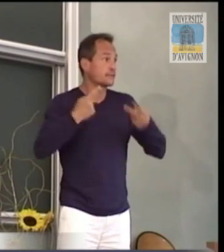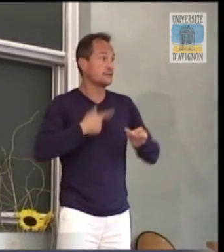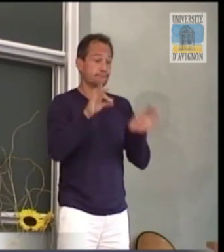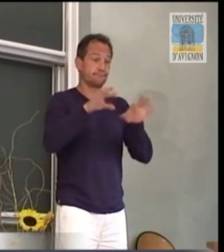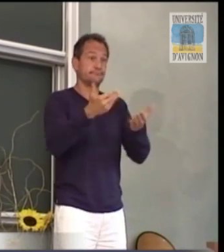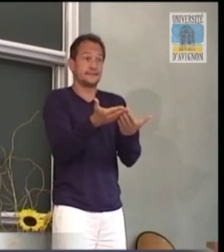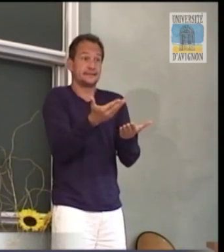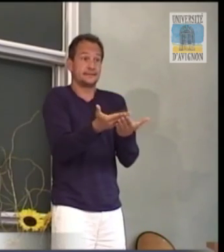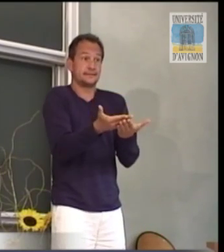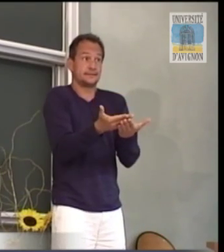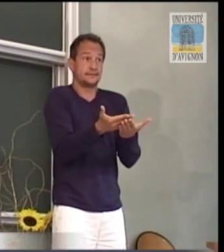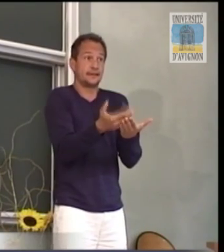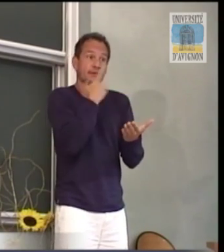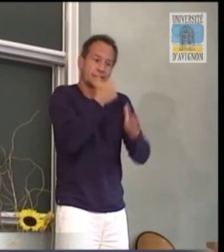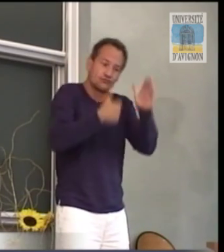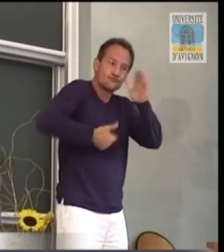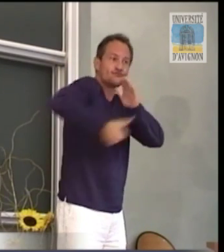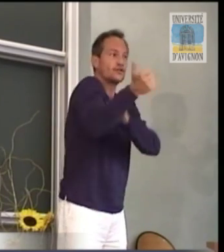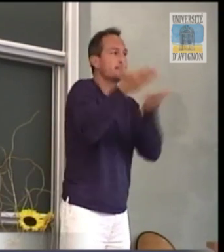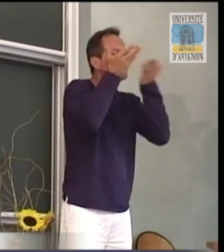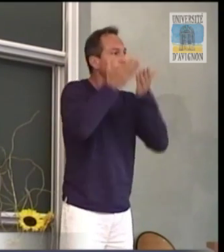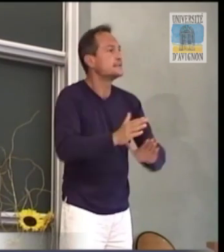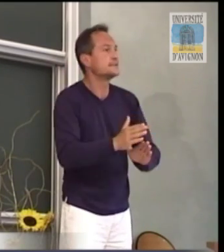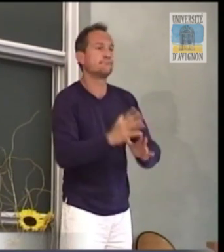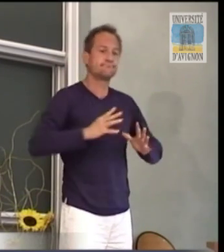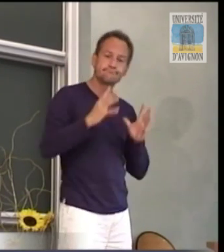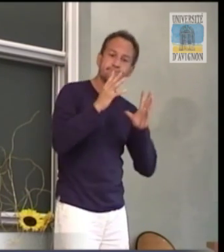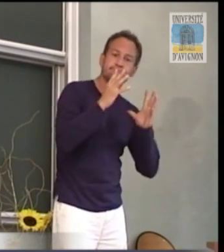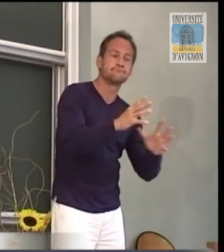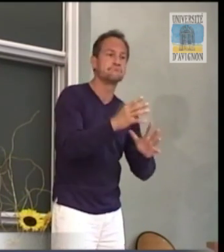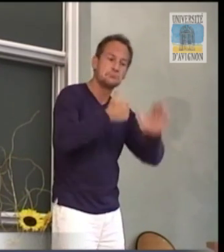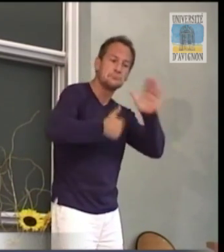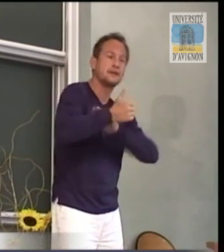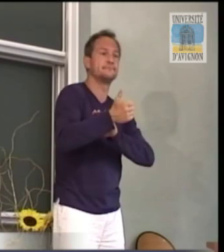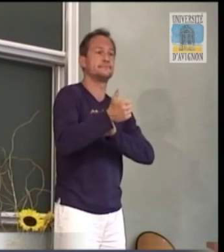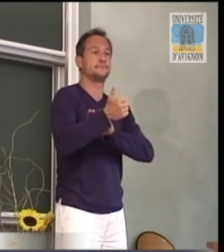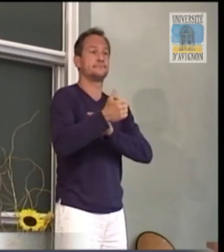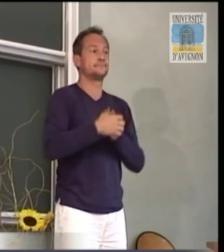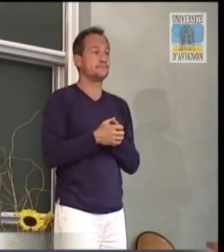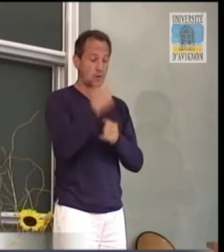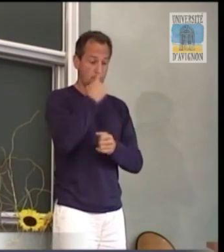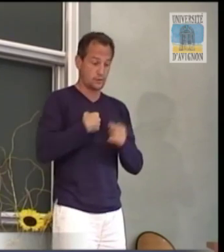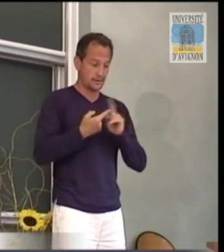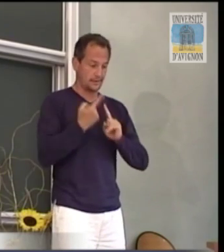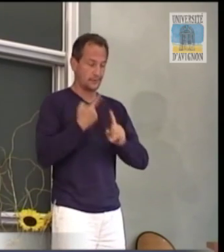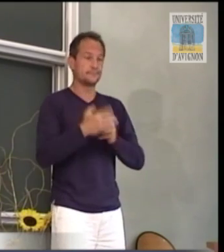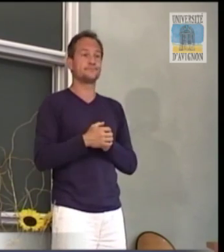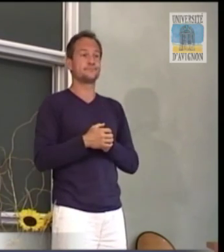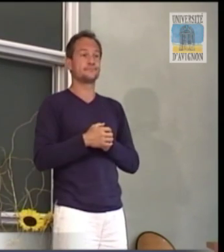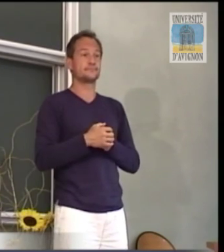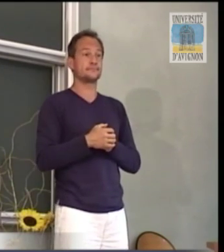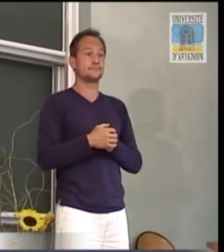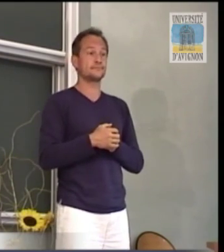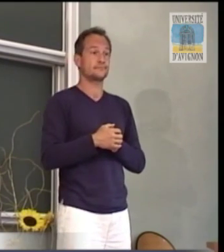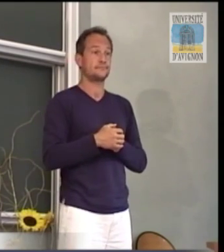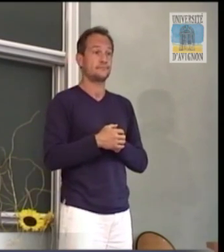que finalement, la vie est celle que vous vous faites, que vous vous donnez, car je crois que c'est extrêmement important. Et donc on en revient toujours à